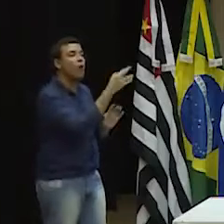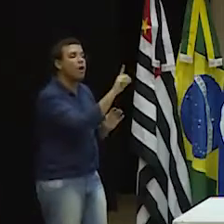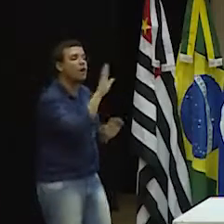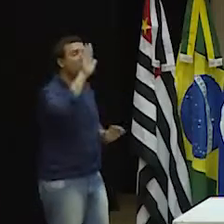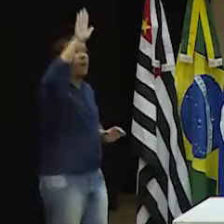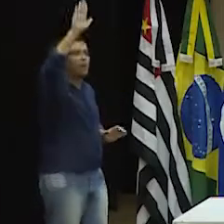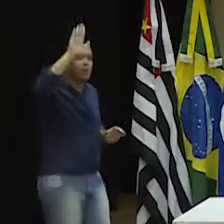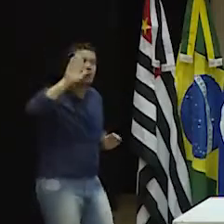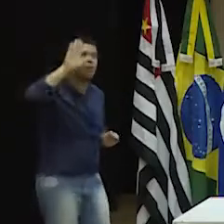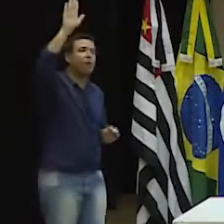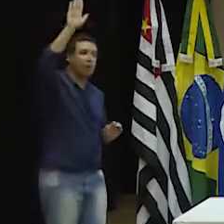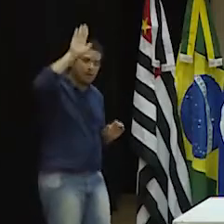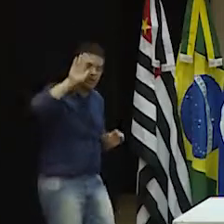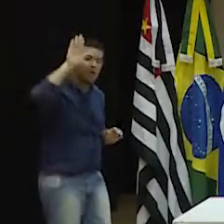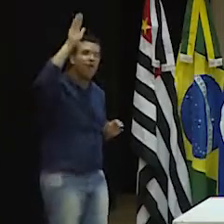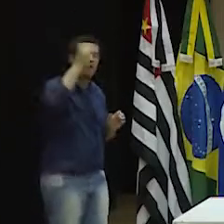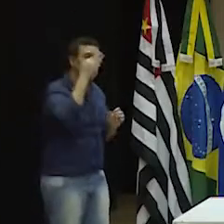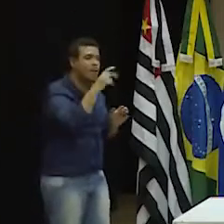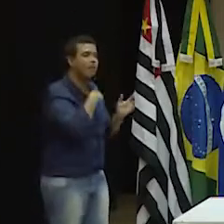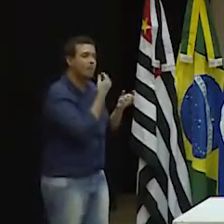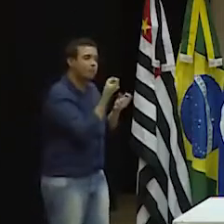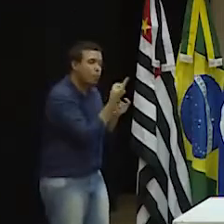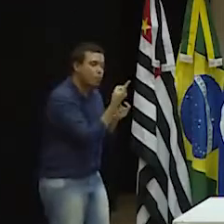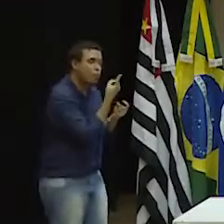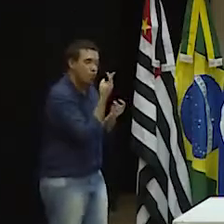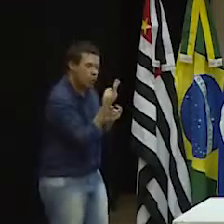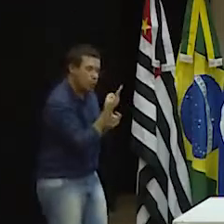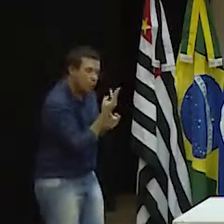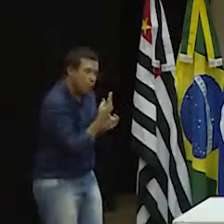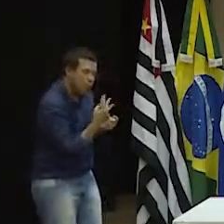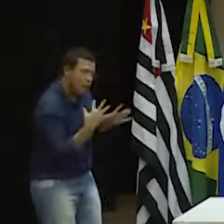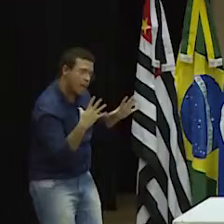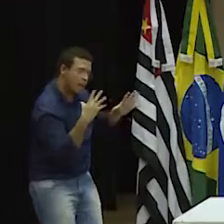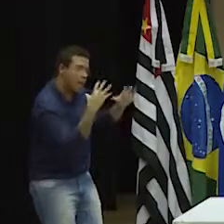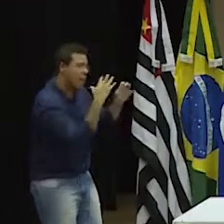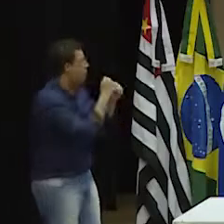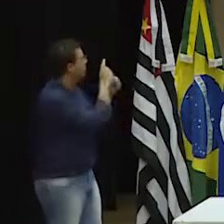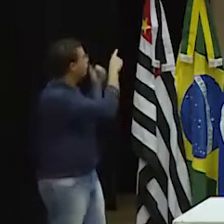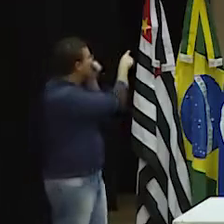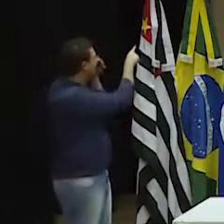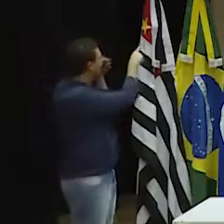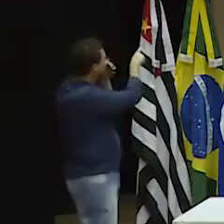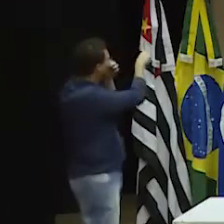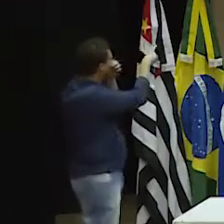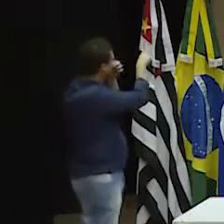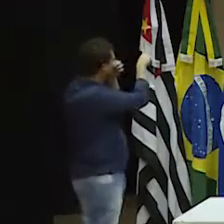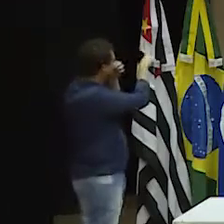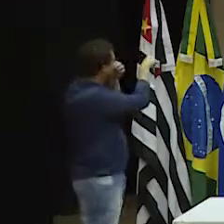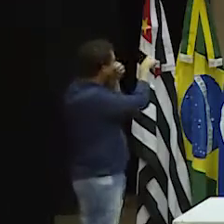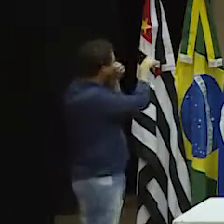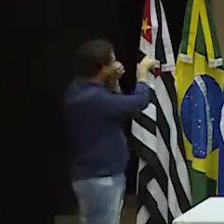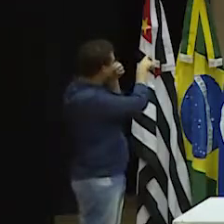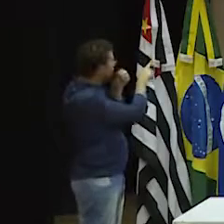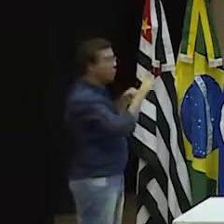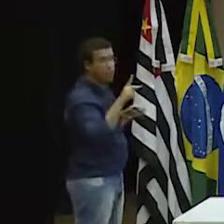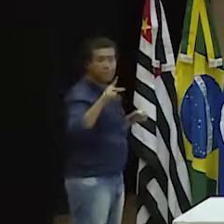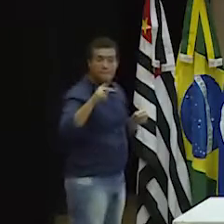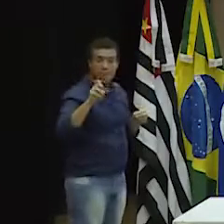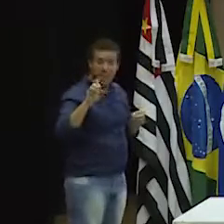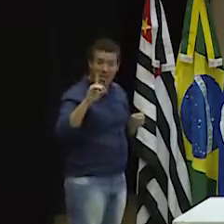Eu perguntei quantos gostavam e pedi para levantarem as mãos. E aí, nesse gráfico, a gente tem o